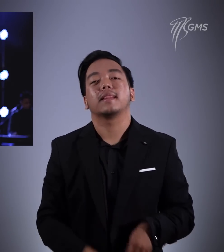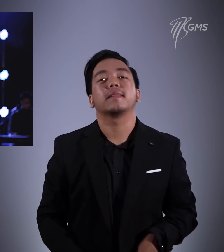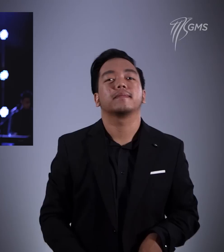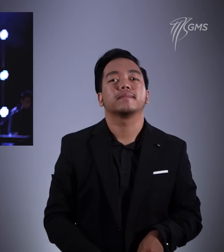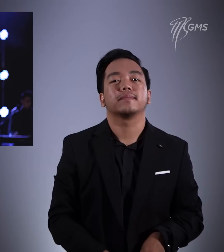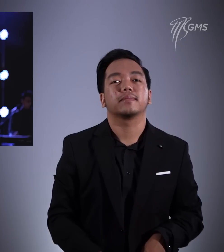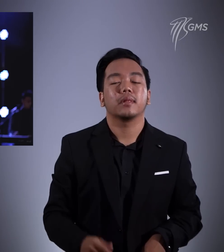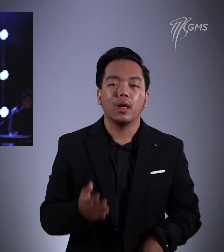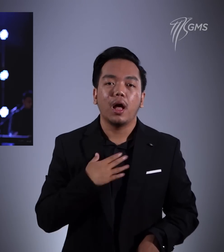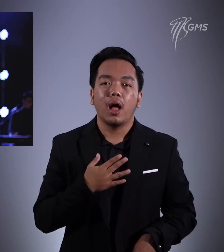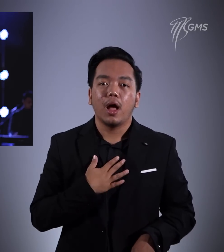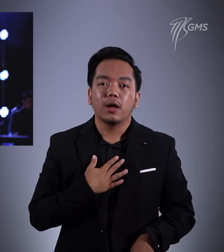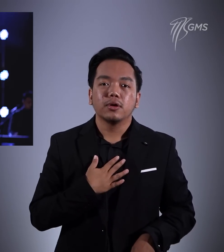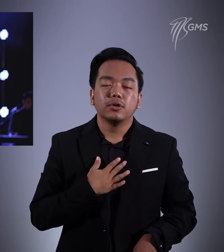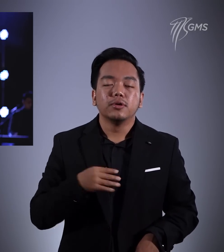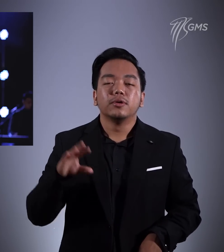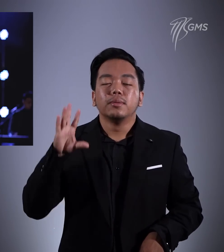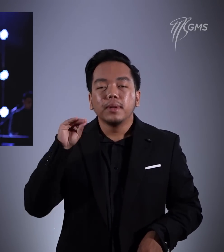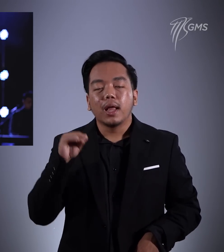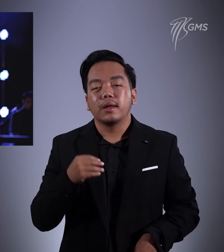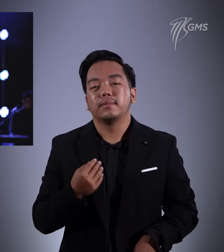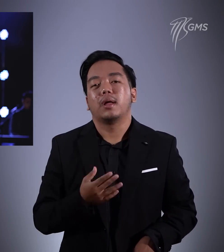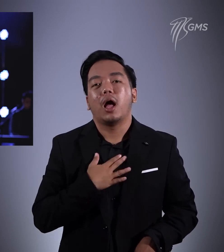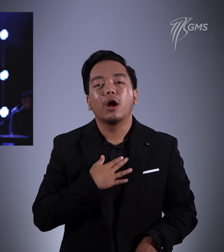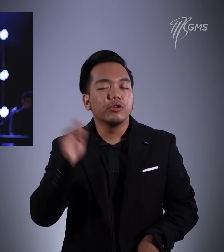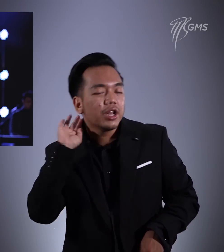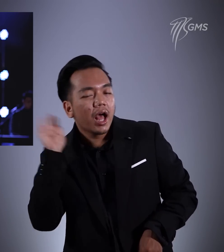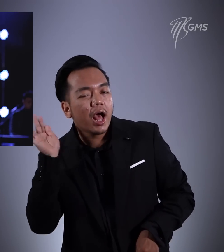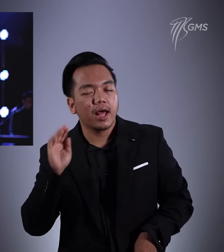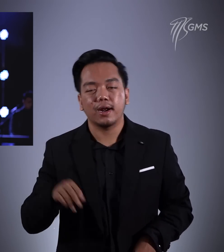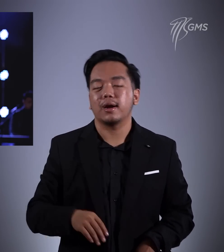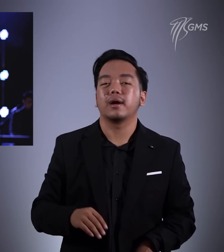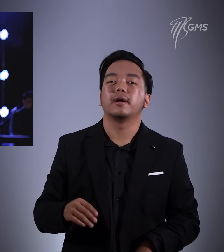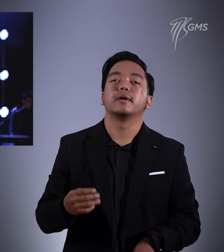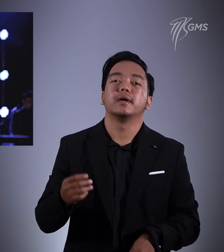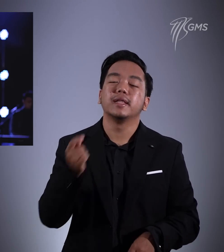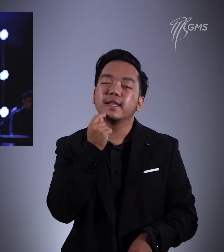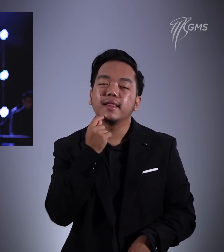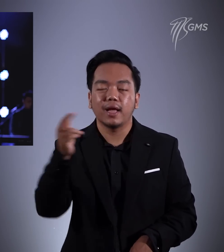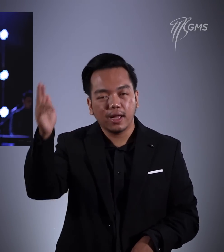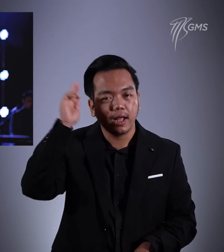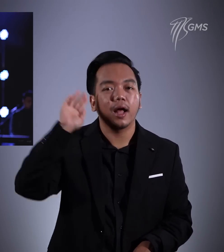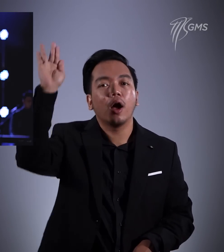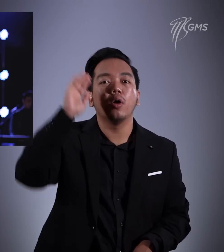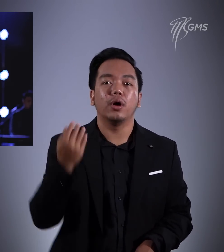berkata, Lord, aku dengar kabar tentang Engkau dan pekerjaanmu ya Tuhan, aku takuti.